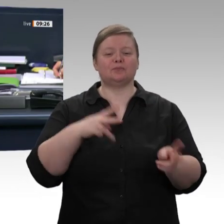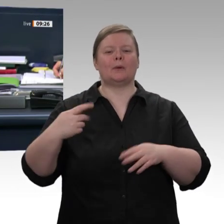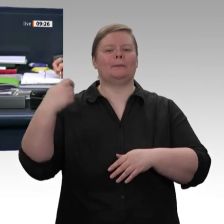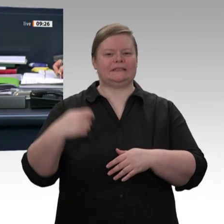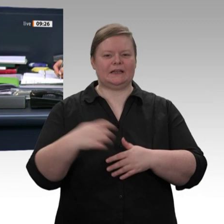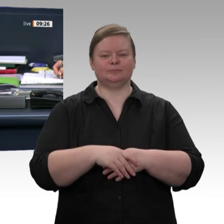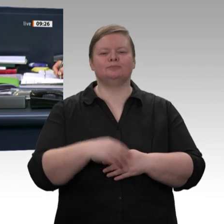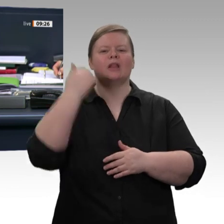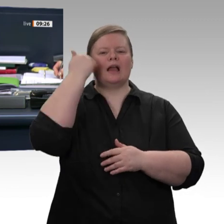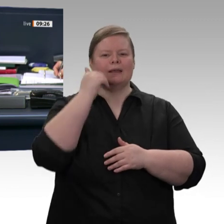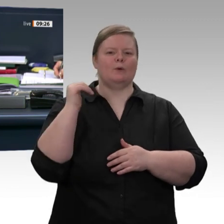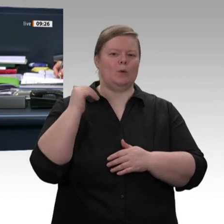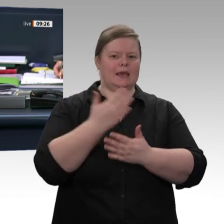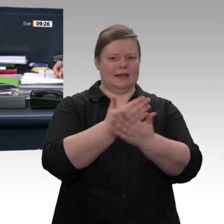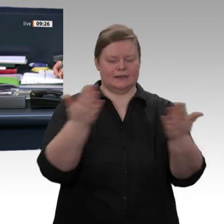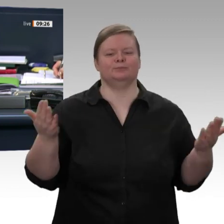liebe Kolleginnen und Kollegen,